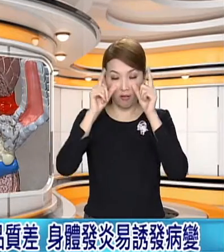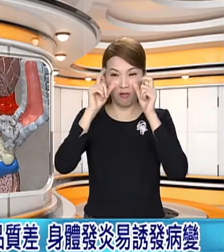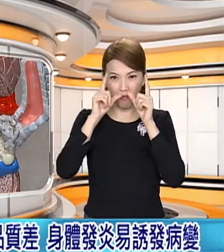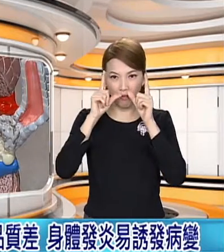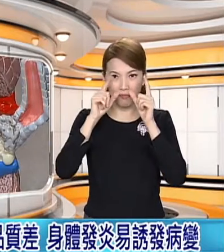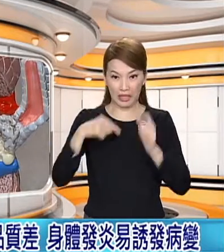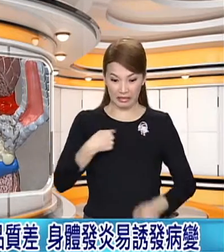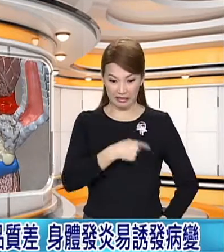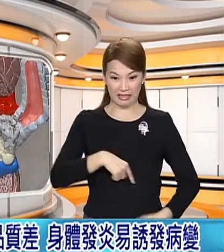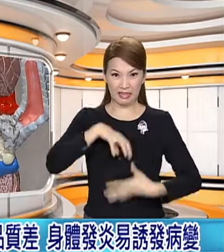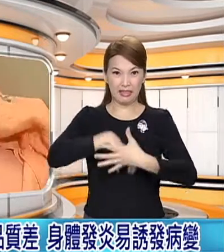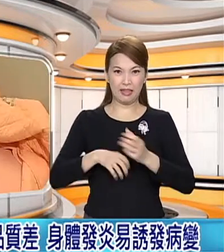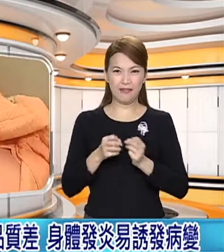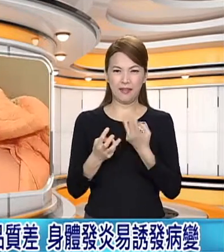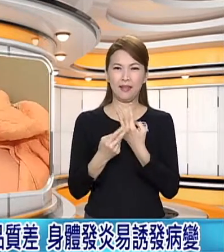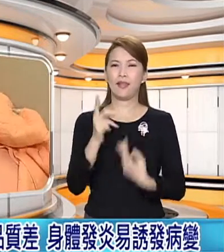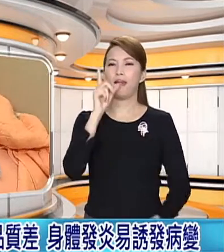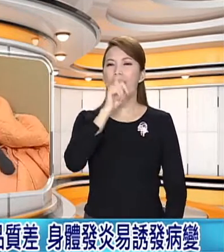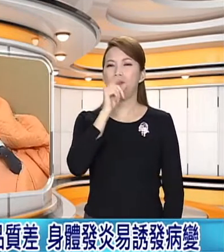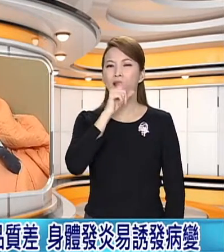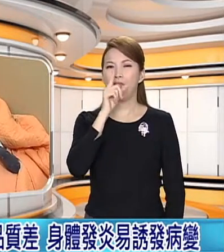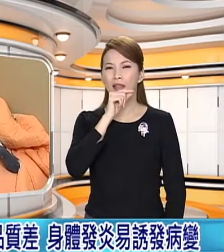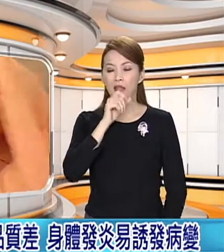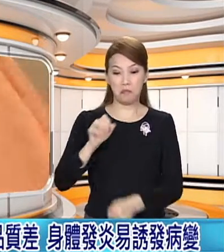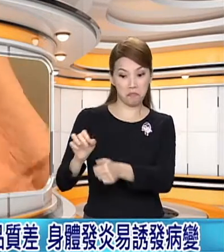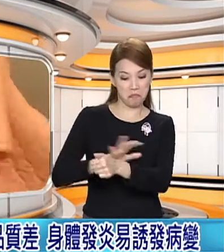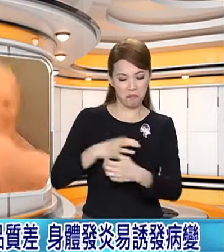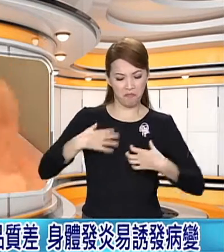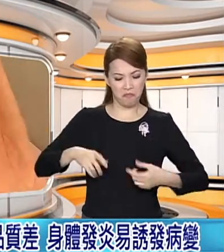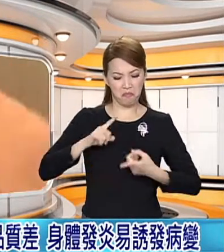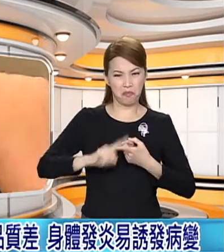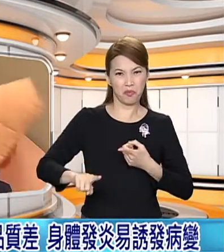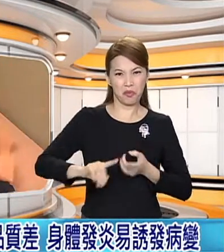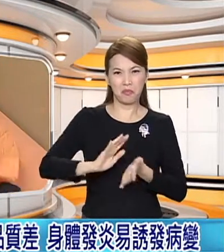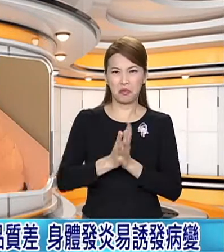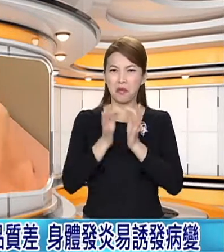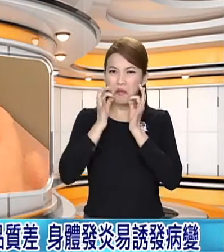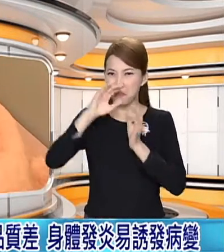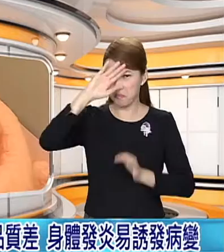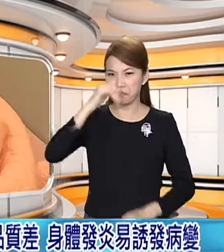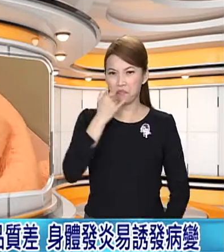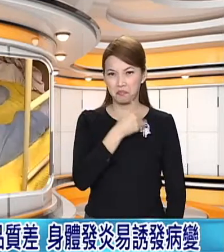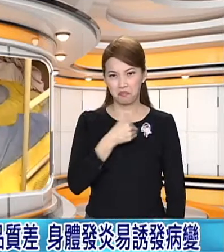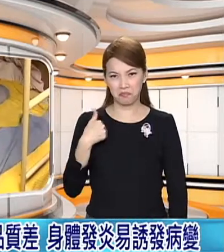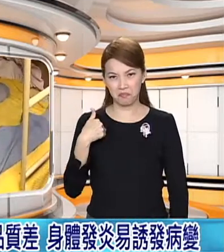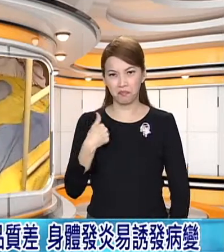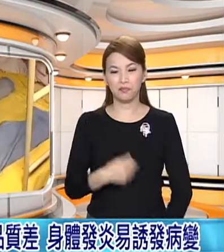品质不佳、身体长期处于发炎状态，诱发肺部病变有关。